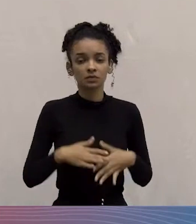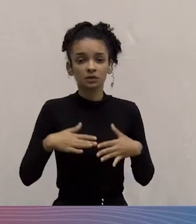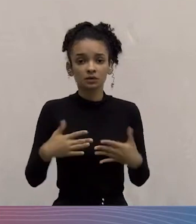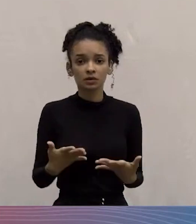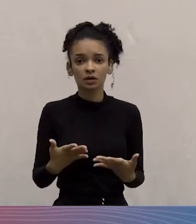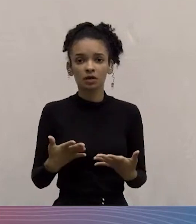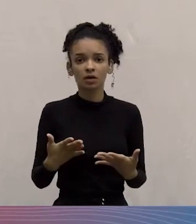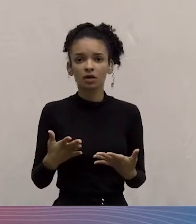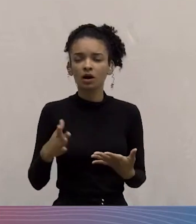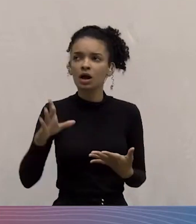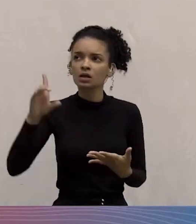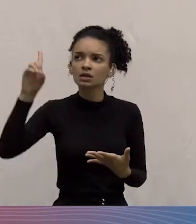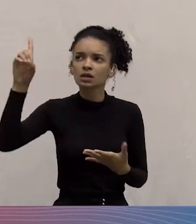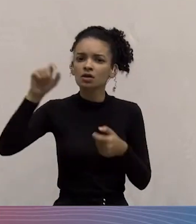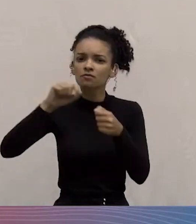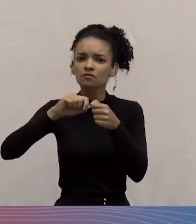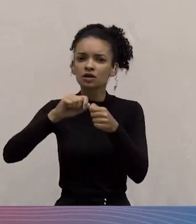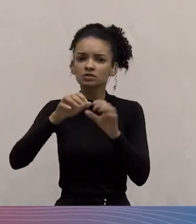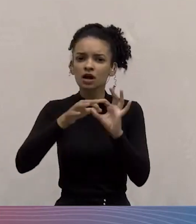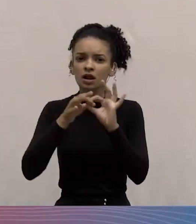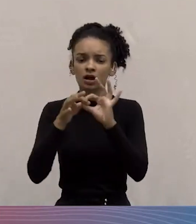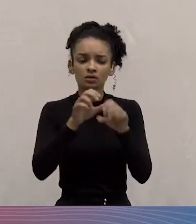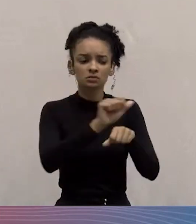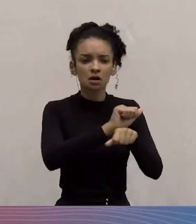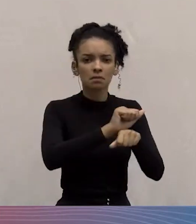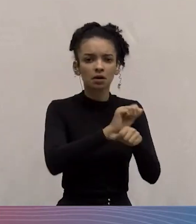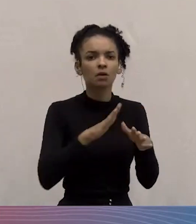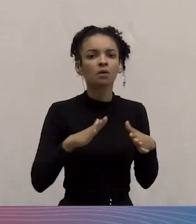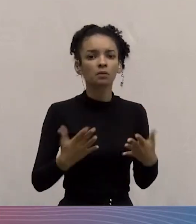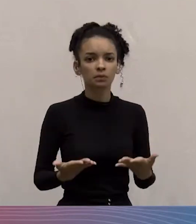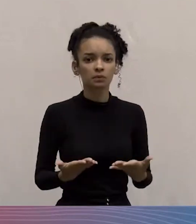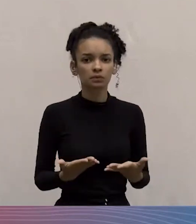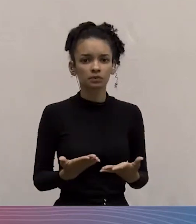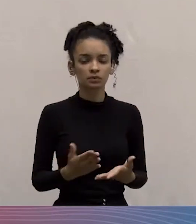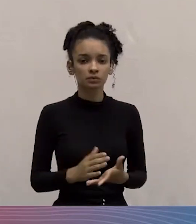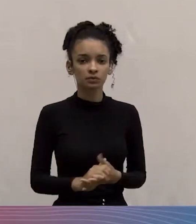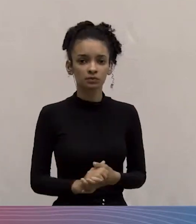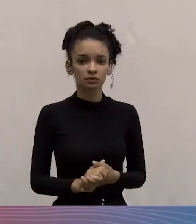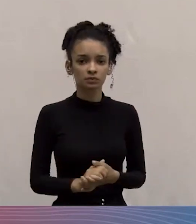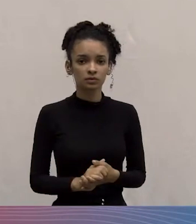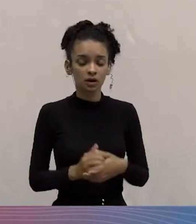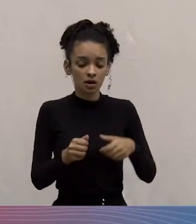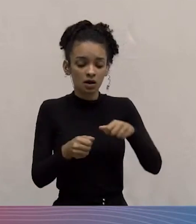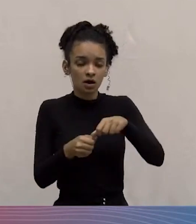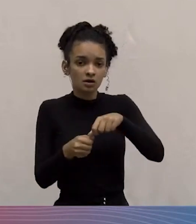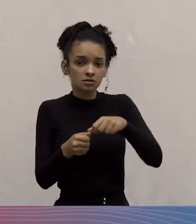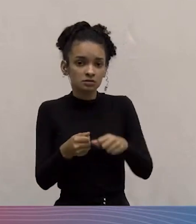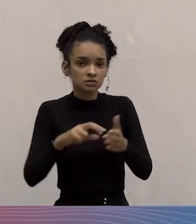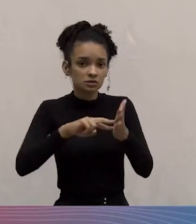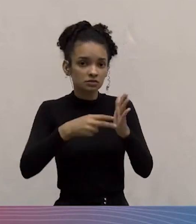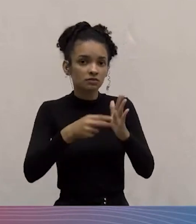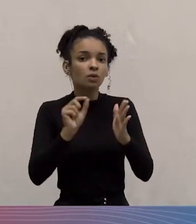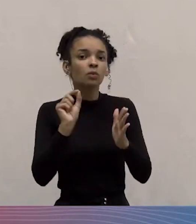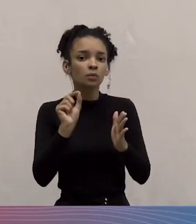Então qual é a aliança que Deus fez com Abraão? A circuncisão então significa o quê?